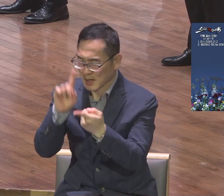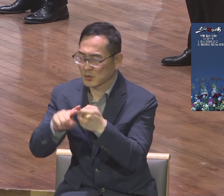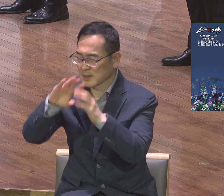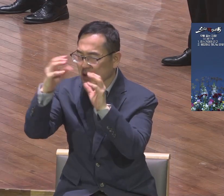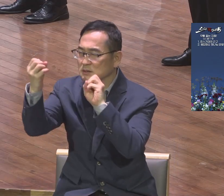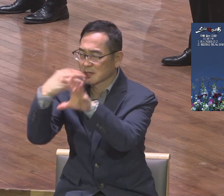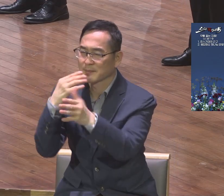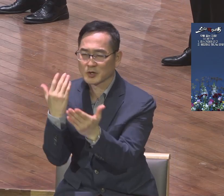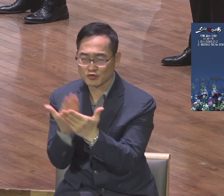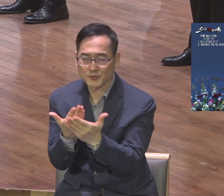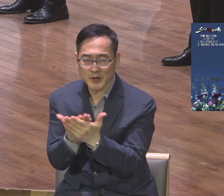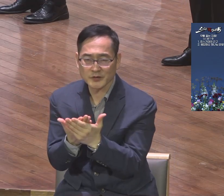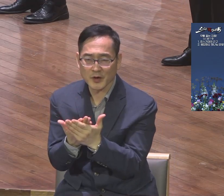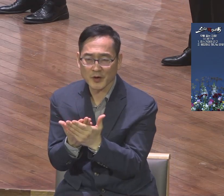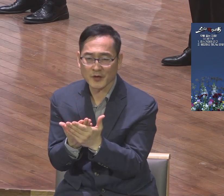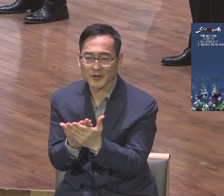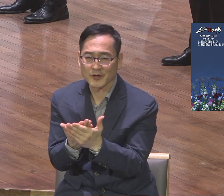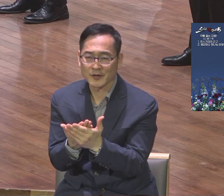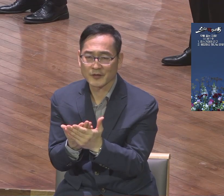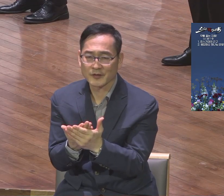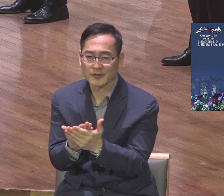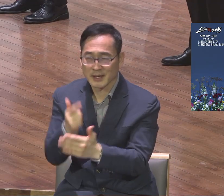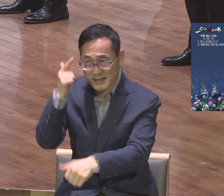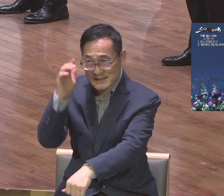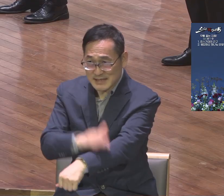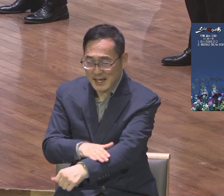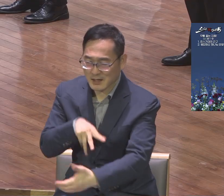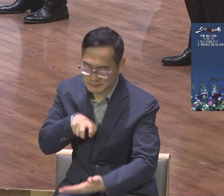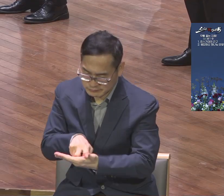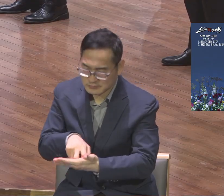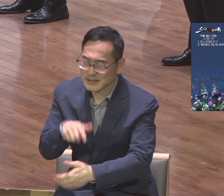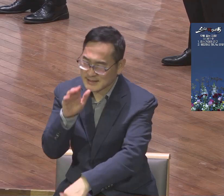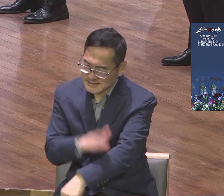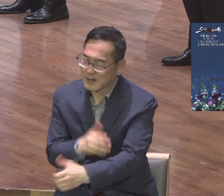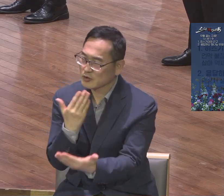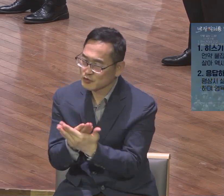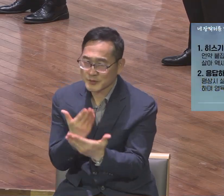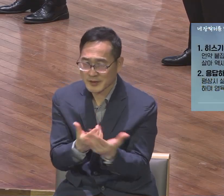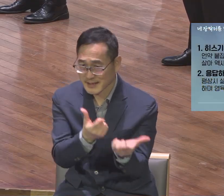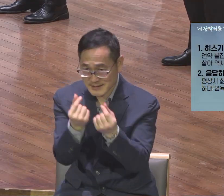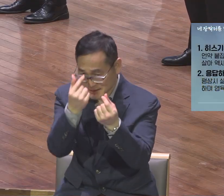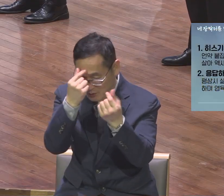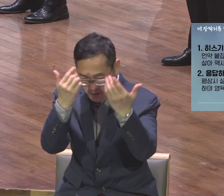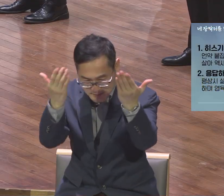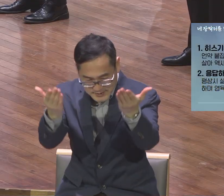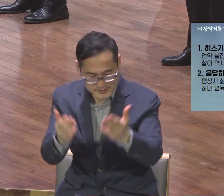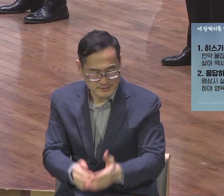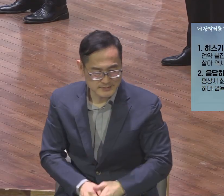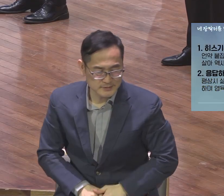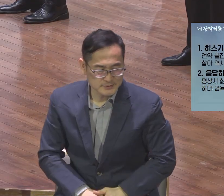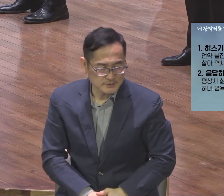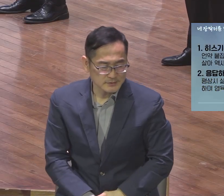주옵소서. 무릎 꿇는 지혜를 나가야 주시옵소서. 주여 매시 기도하겠습니다. 주여